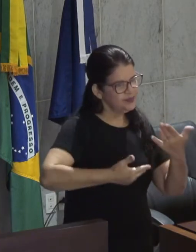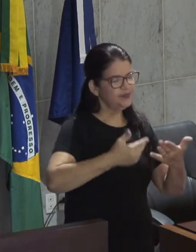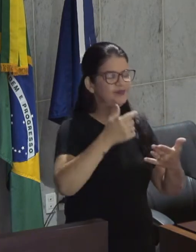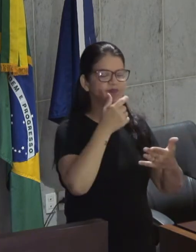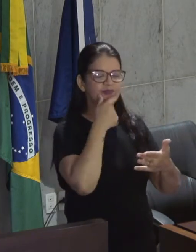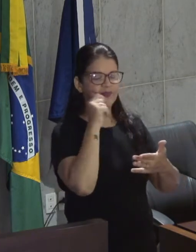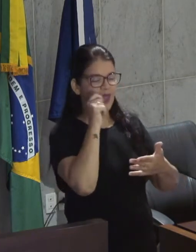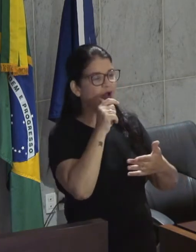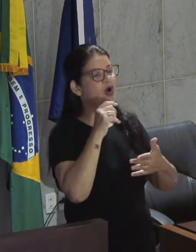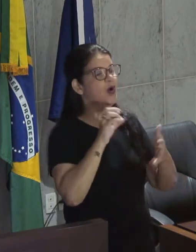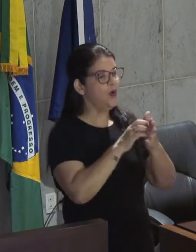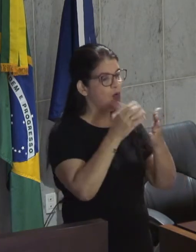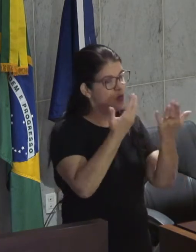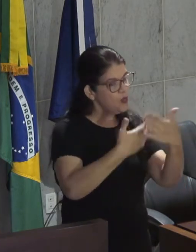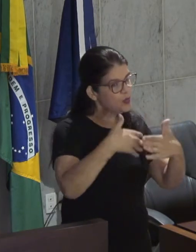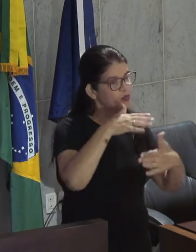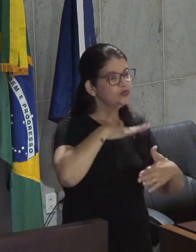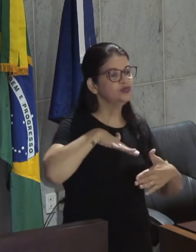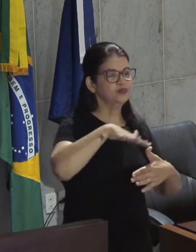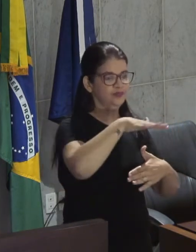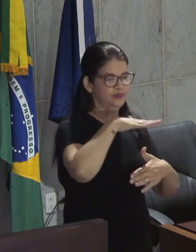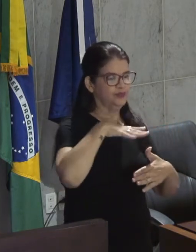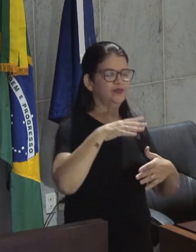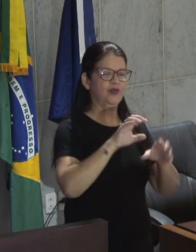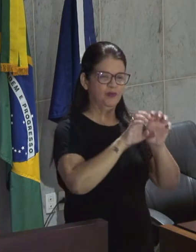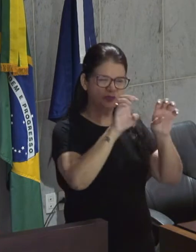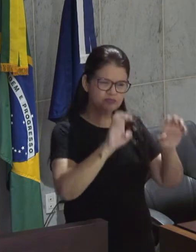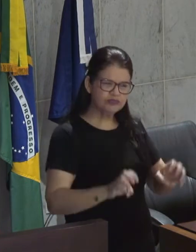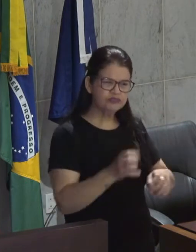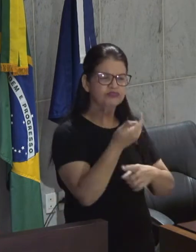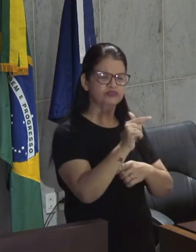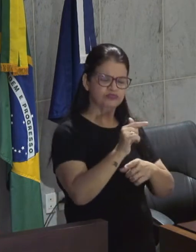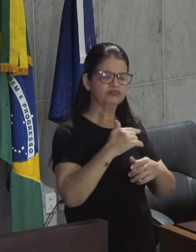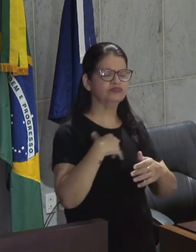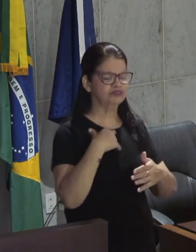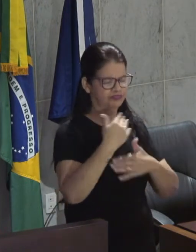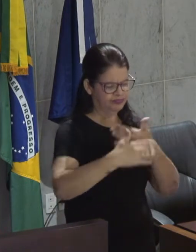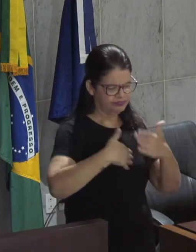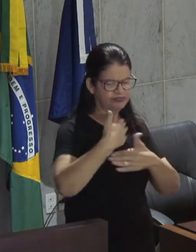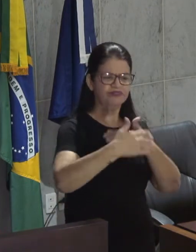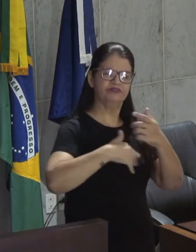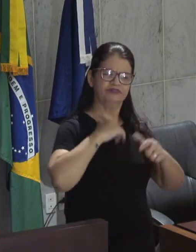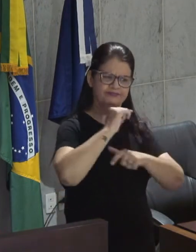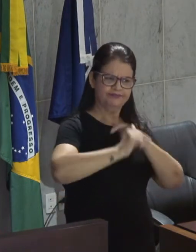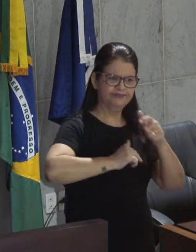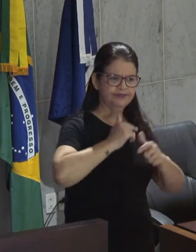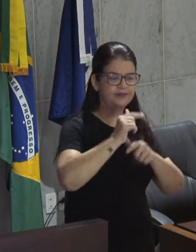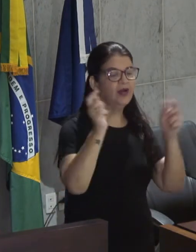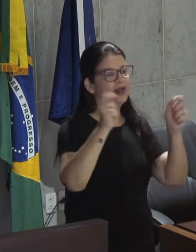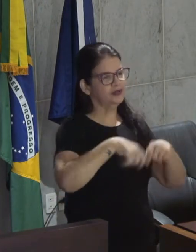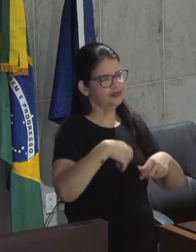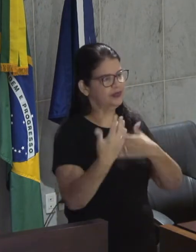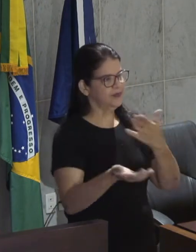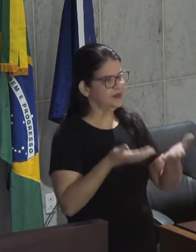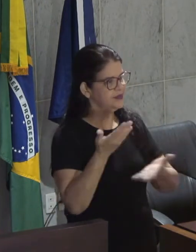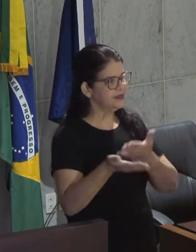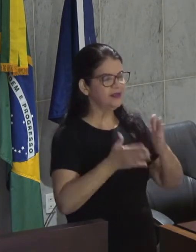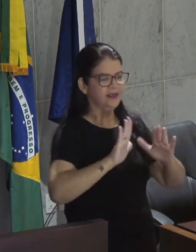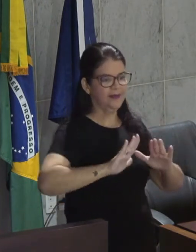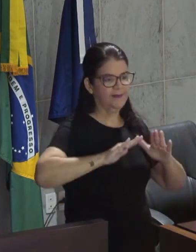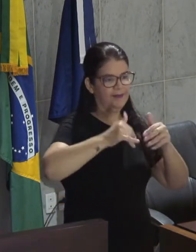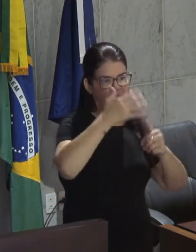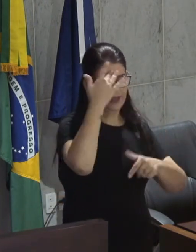concurso público, por reestruturação da carreira, para que a gente possa atender melhor